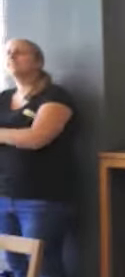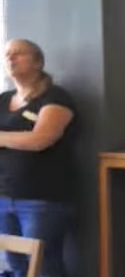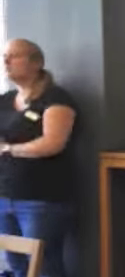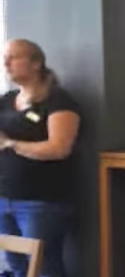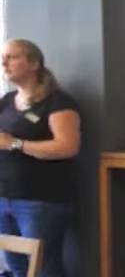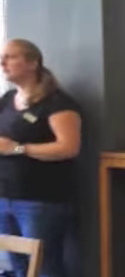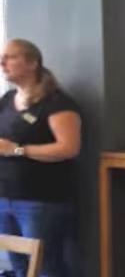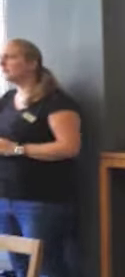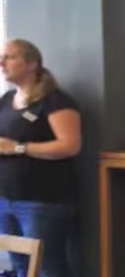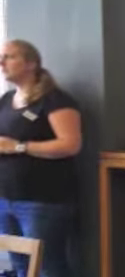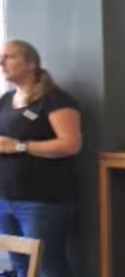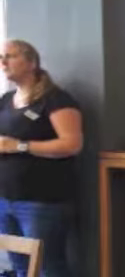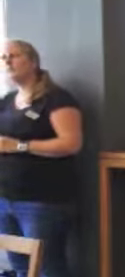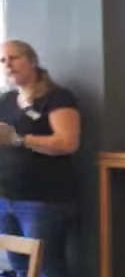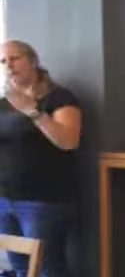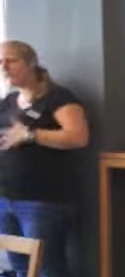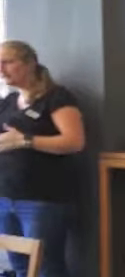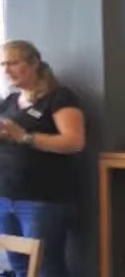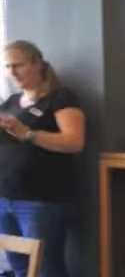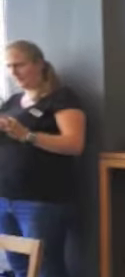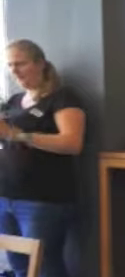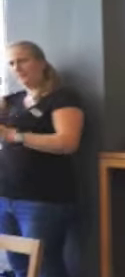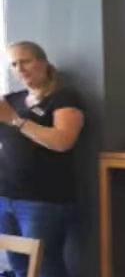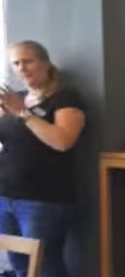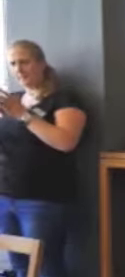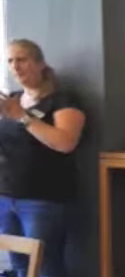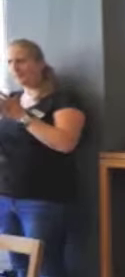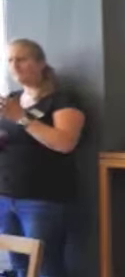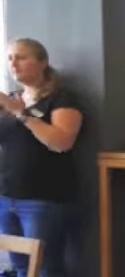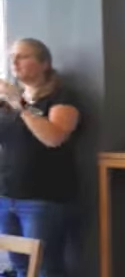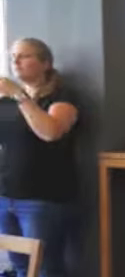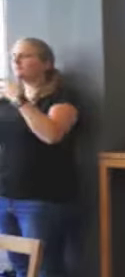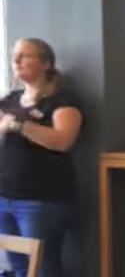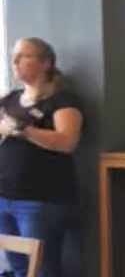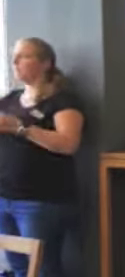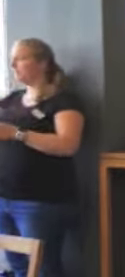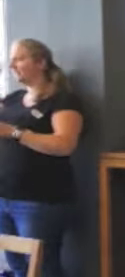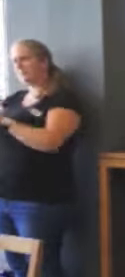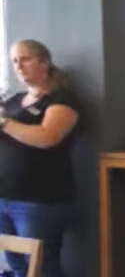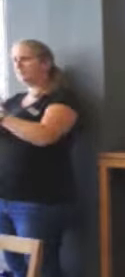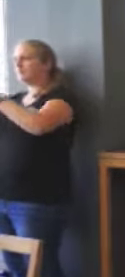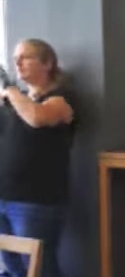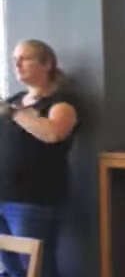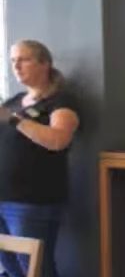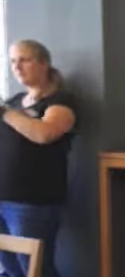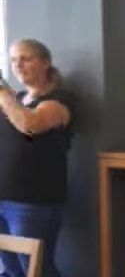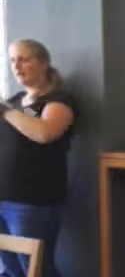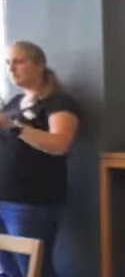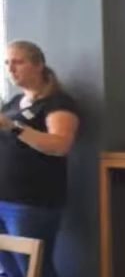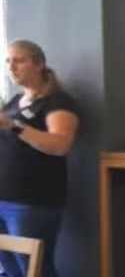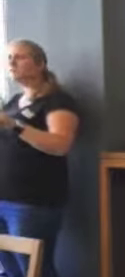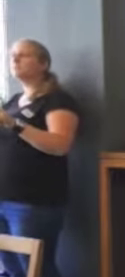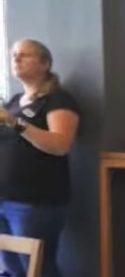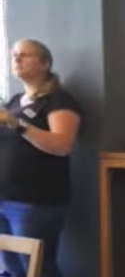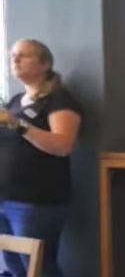Och det är intressant att se man på gruvindustrin internationellt sett så är det här en ganska stor och ny men